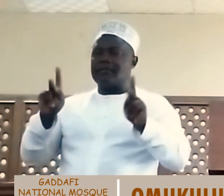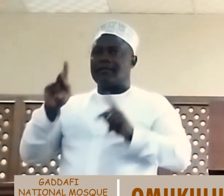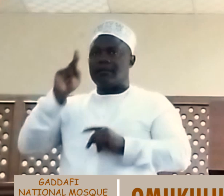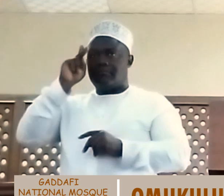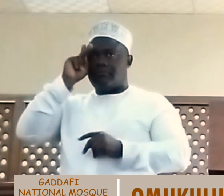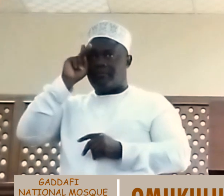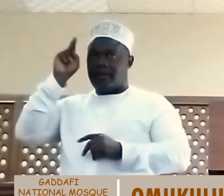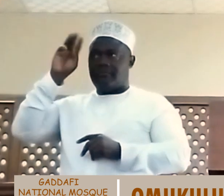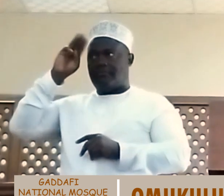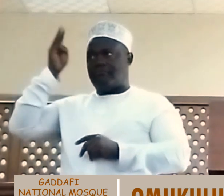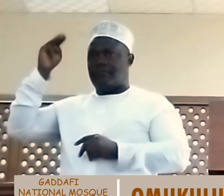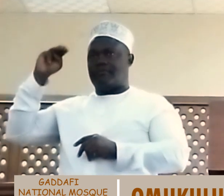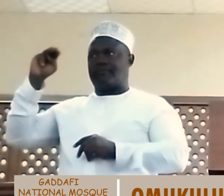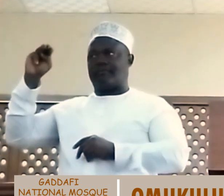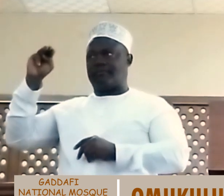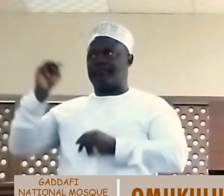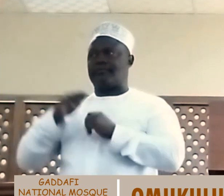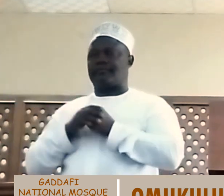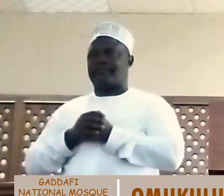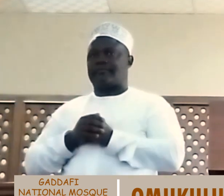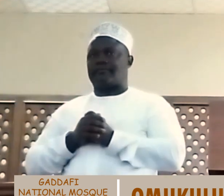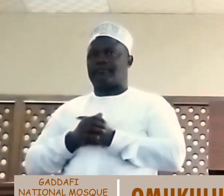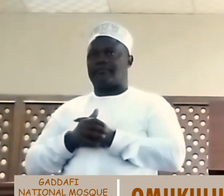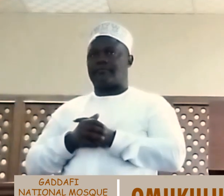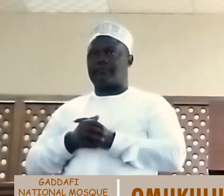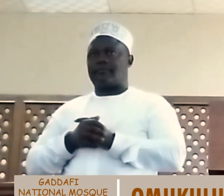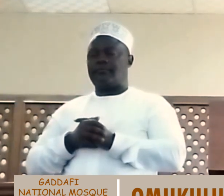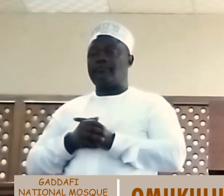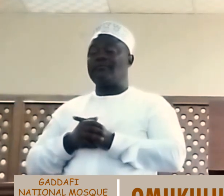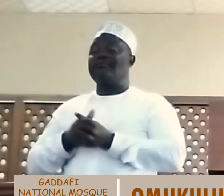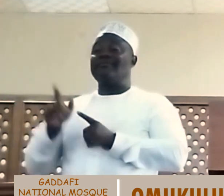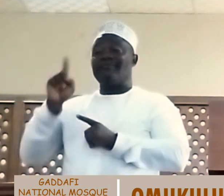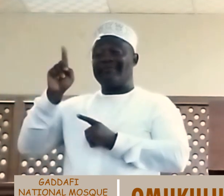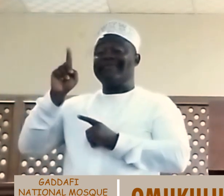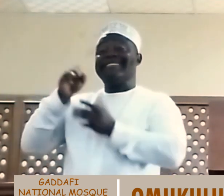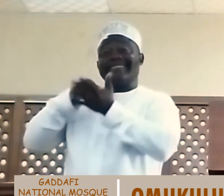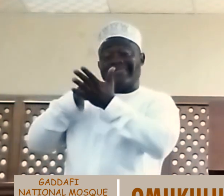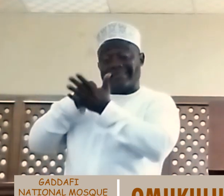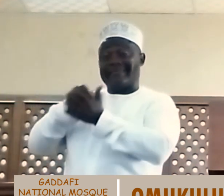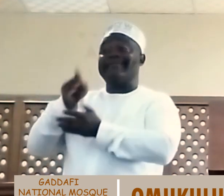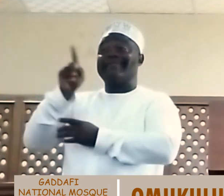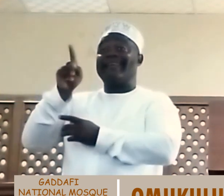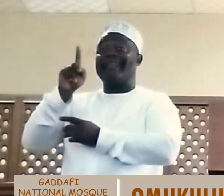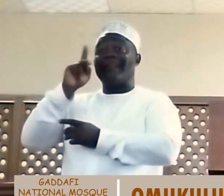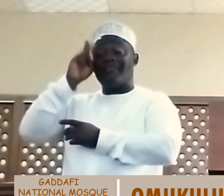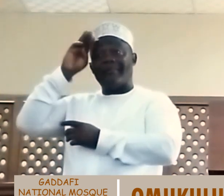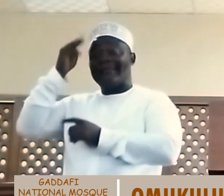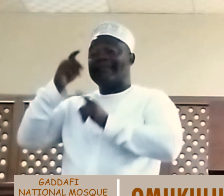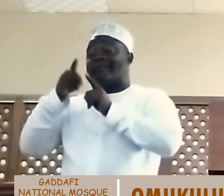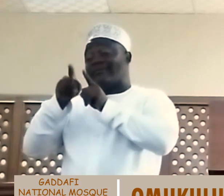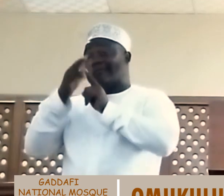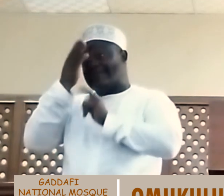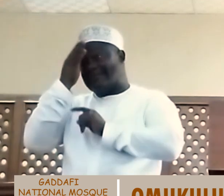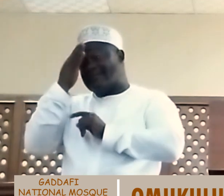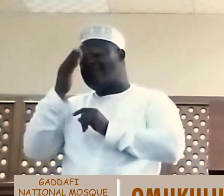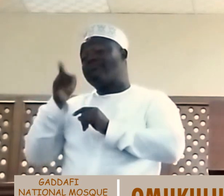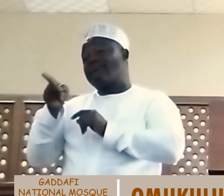waffe Muhammad sallallahu alayhi wa sallam, oyo gwe yatutumira n'eddiini yaffe